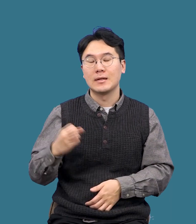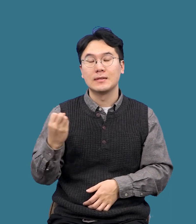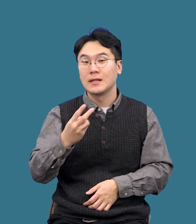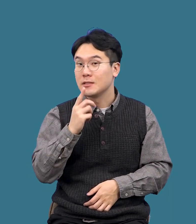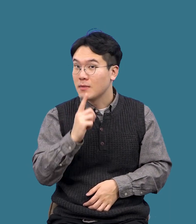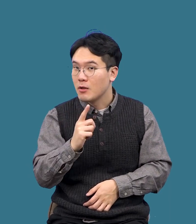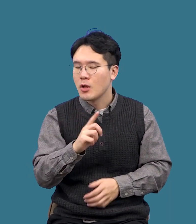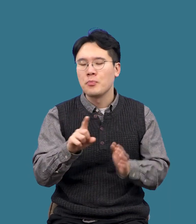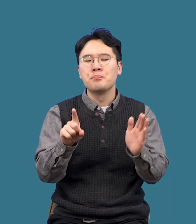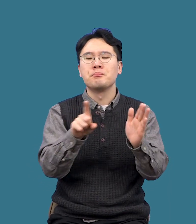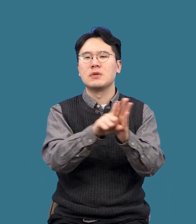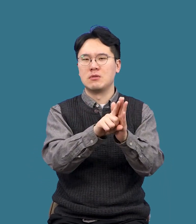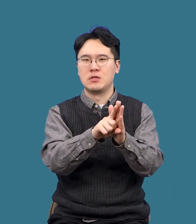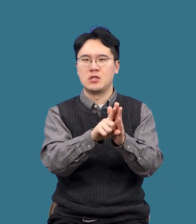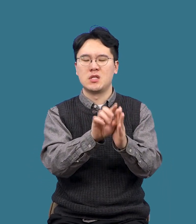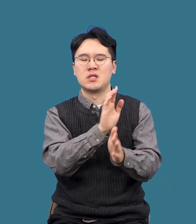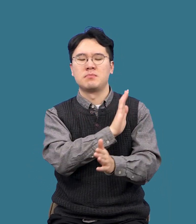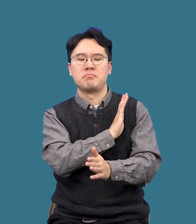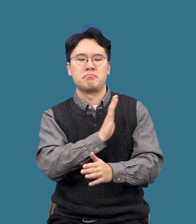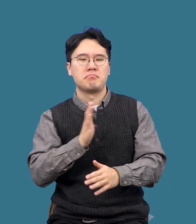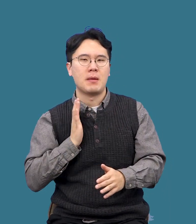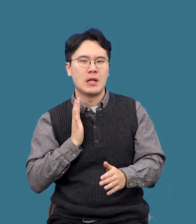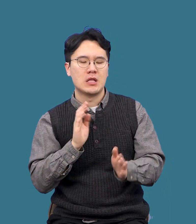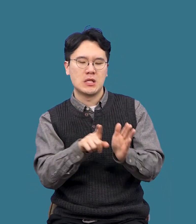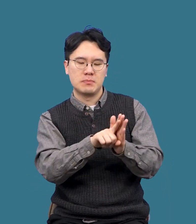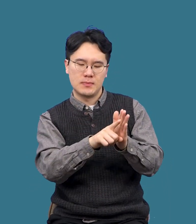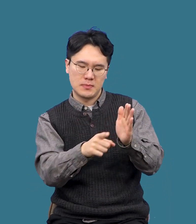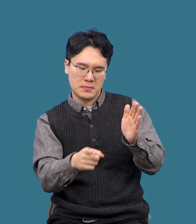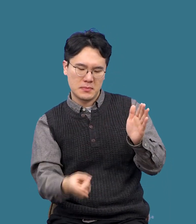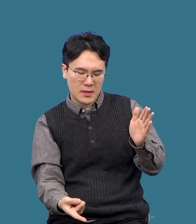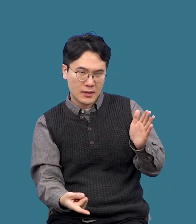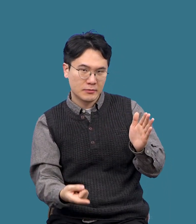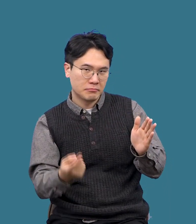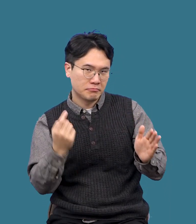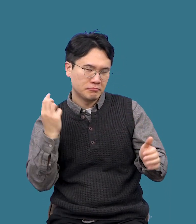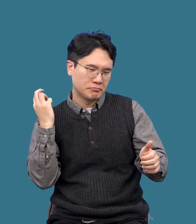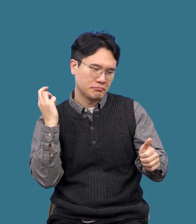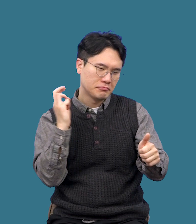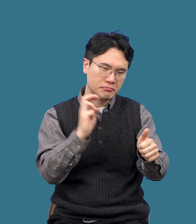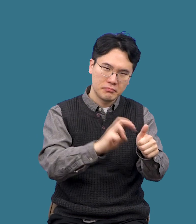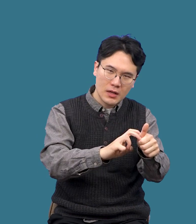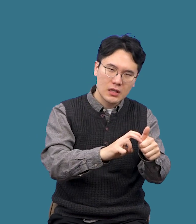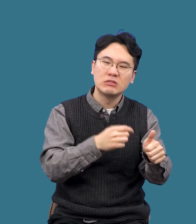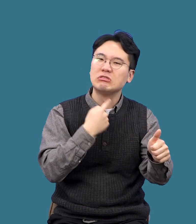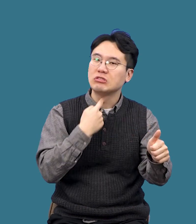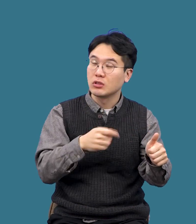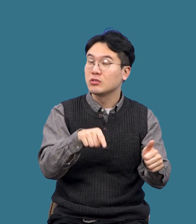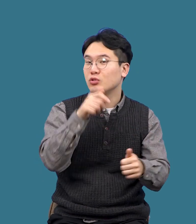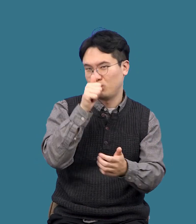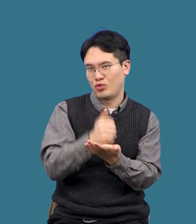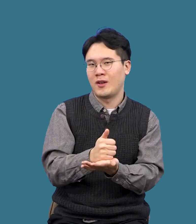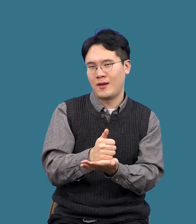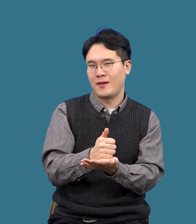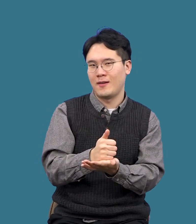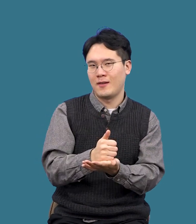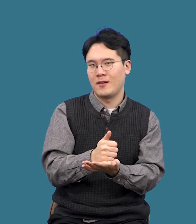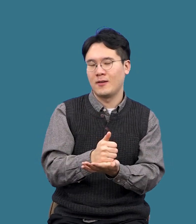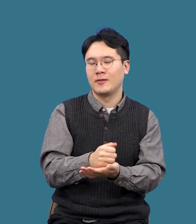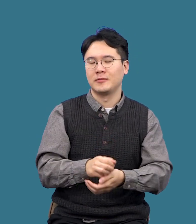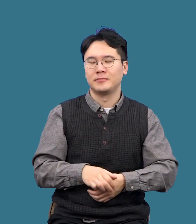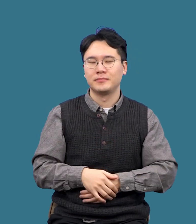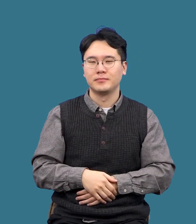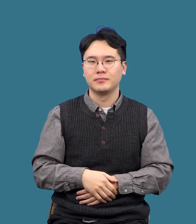배반한 죄를 가장 중한 죄로 책임을 물었던 것입니다. 그래야 하나님의